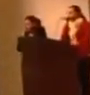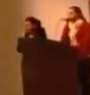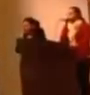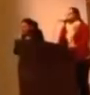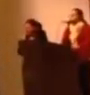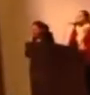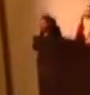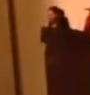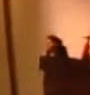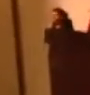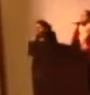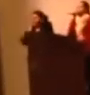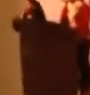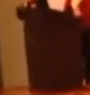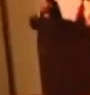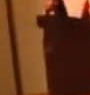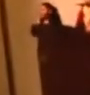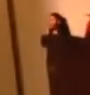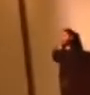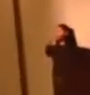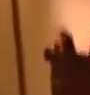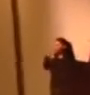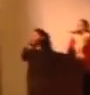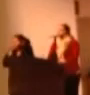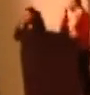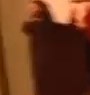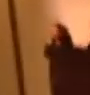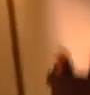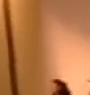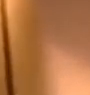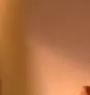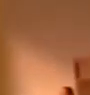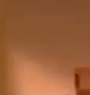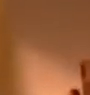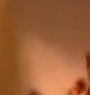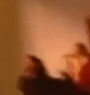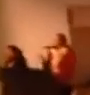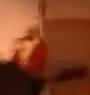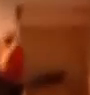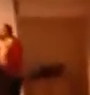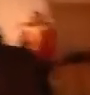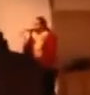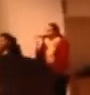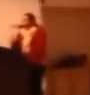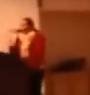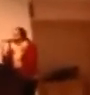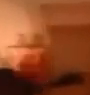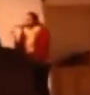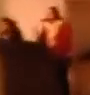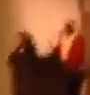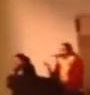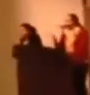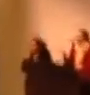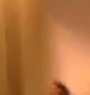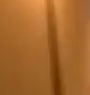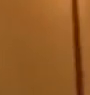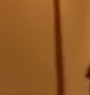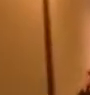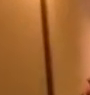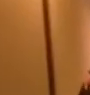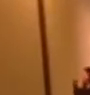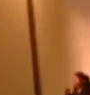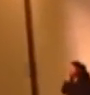persisten en la edad adulta. ¿Qué quiere decir? Que tienen todas las manifestaciones. No es que se hayan curado, algunas ya se han compensado